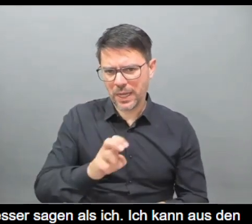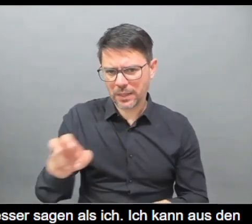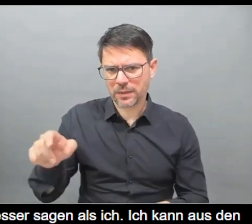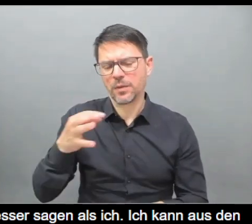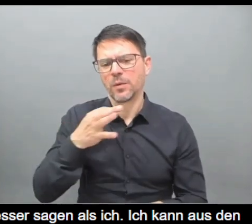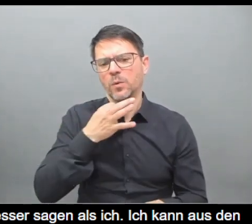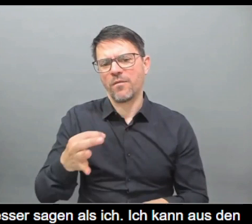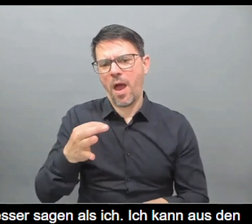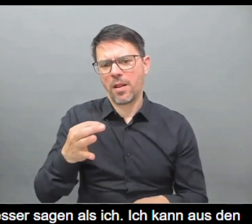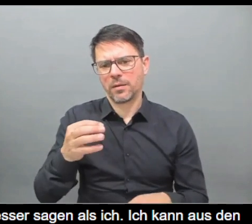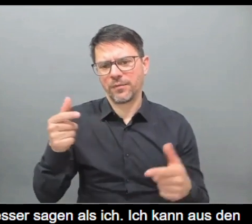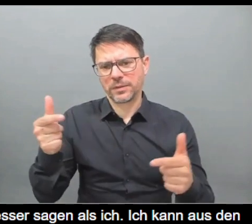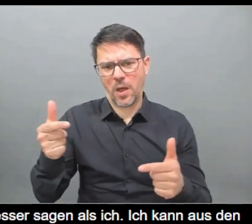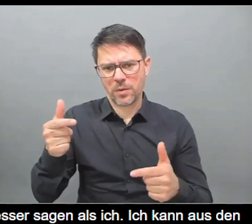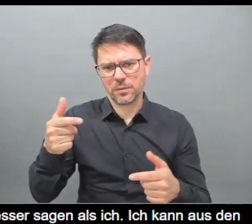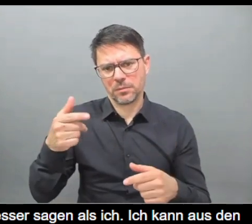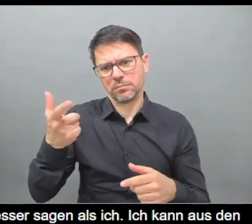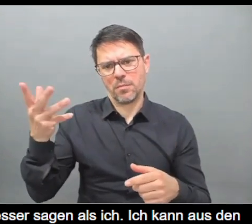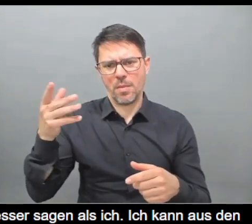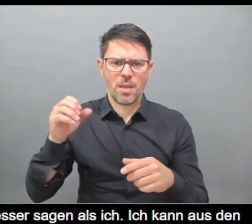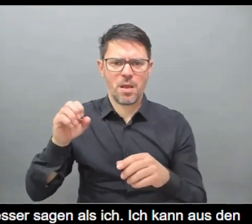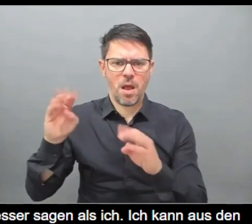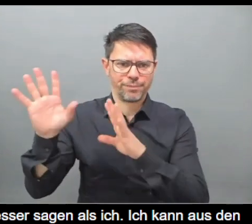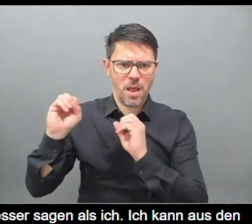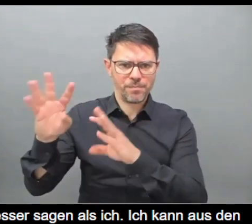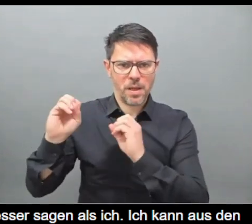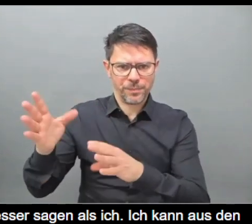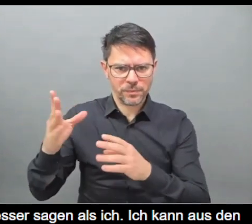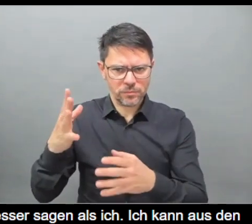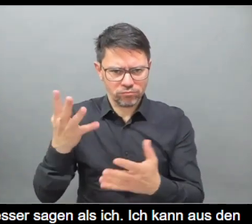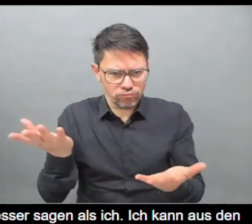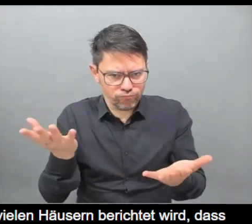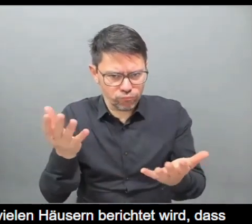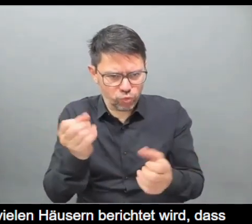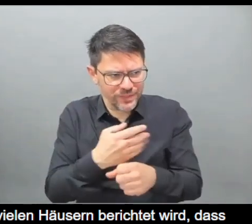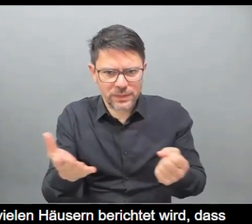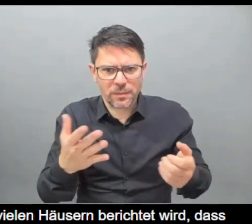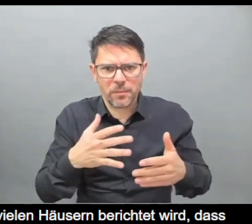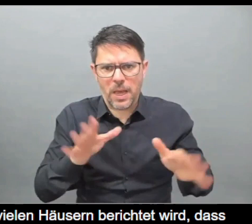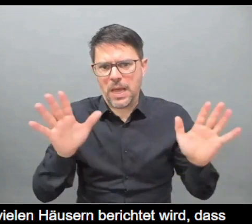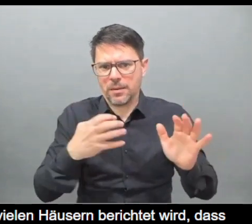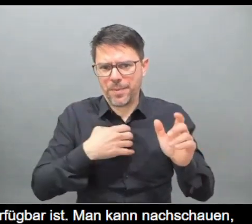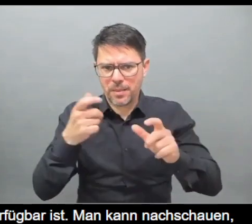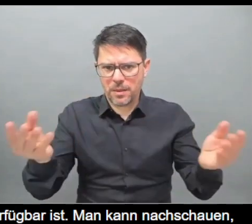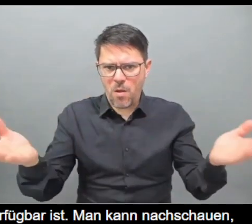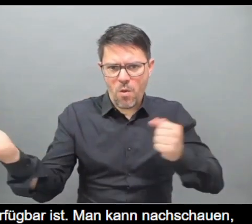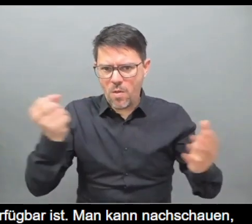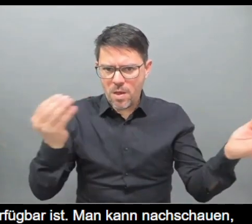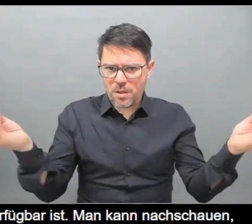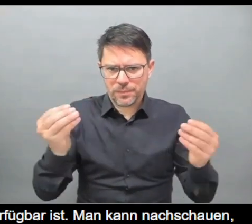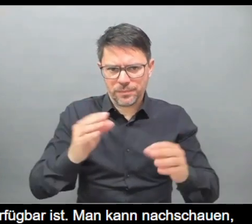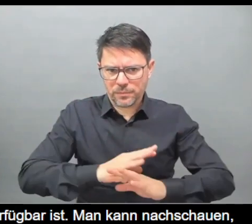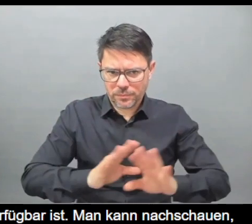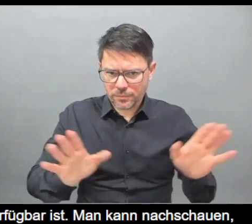könnten? Ich kann kurz was dazu sagen. Herr Staatsminister hat einen wesentlichen Punkt gesagt. Wir müssen eine Krankenhausreform mit der Notfallversorgung zusammendenken.